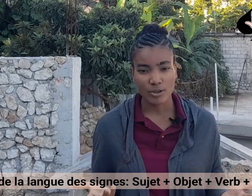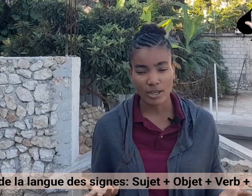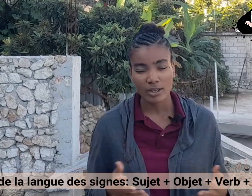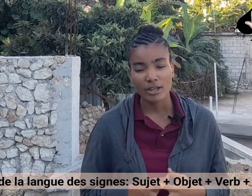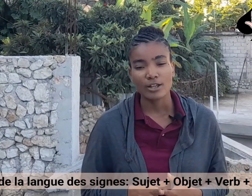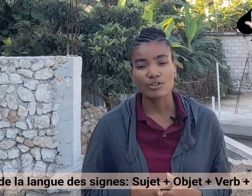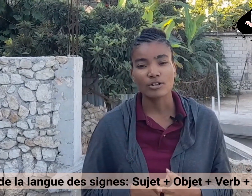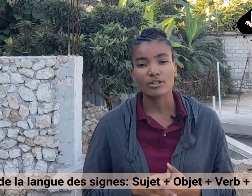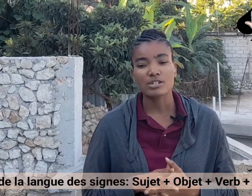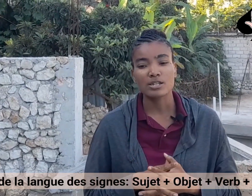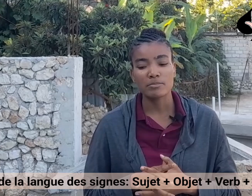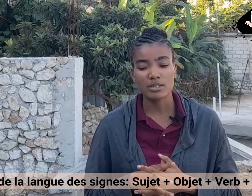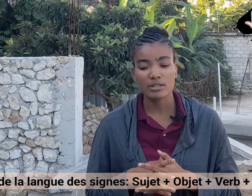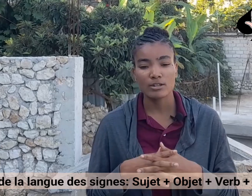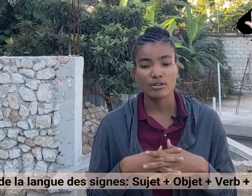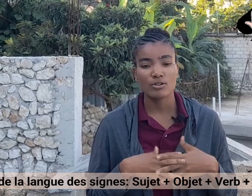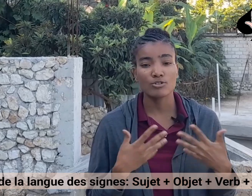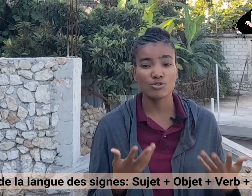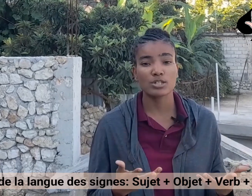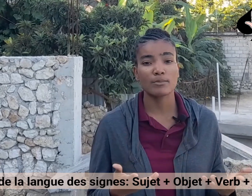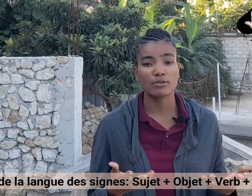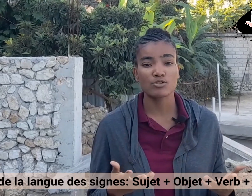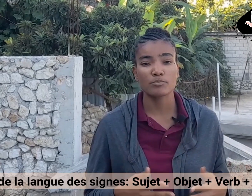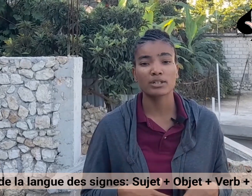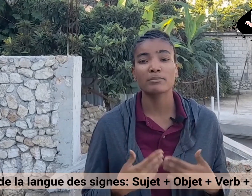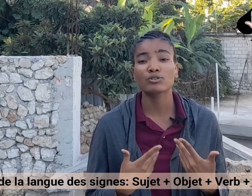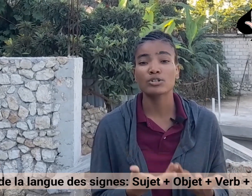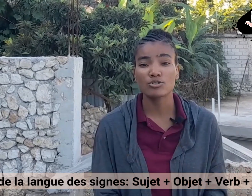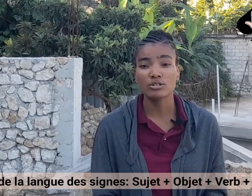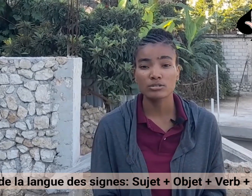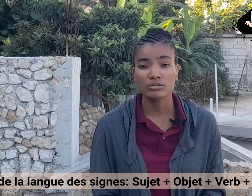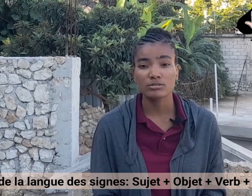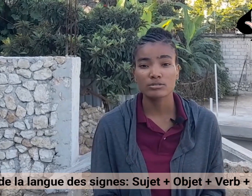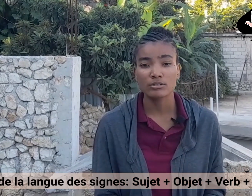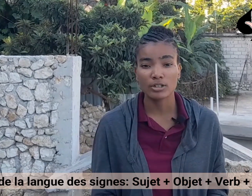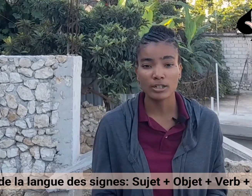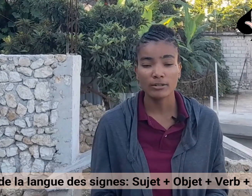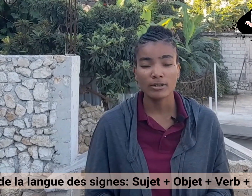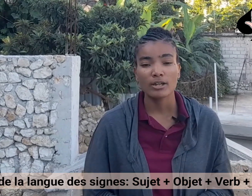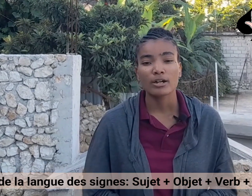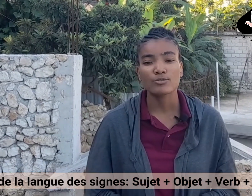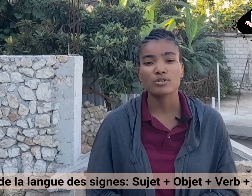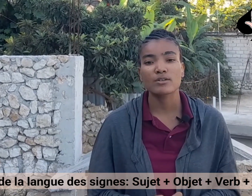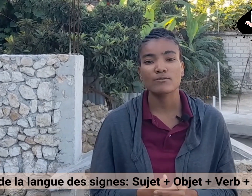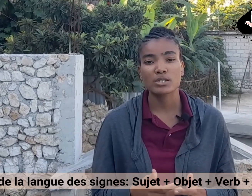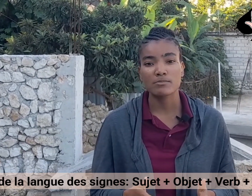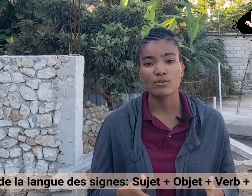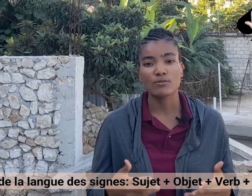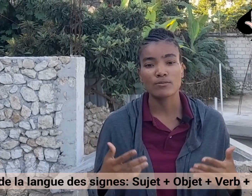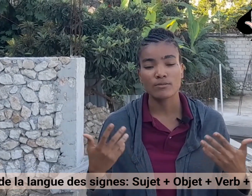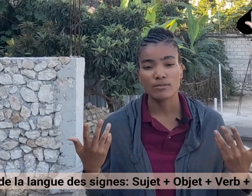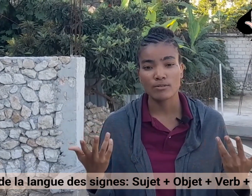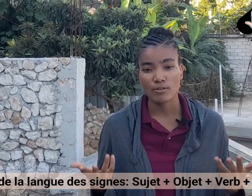Ok? Donc, j'ai mis le sujet d'abord, je parlais de ma nourriture, ok? Ensuite, j'ai mis le